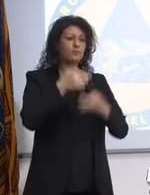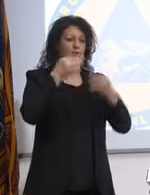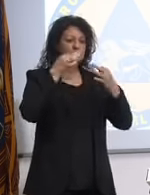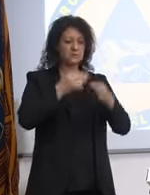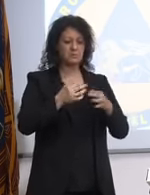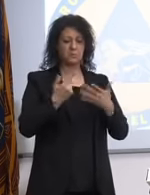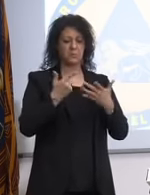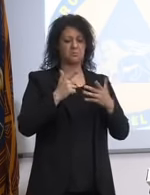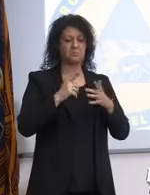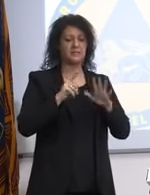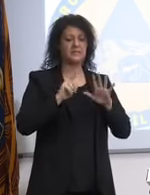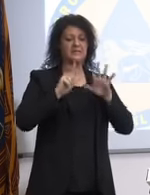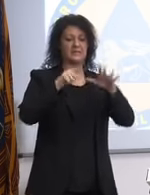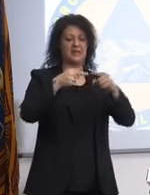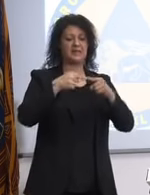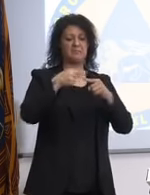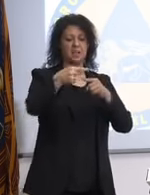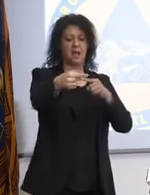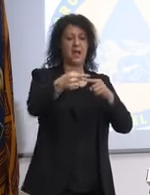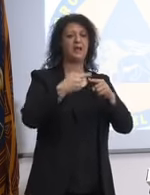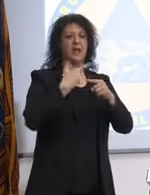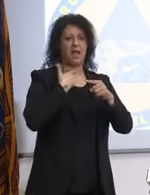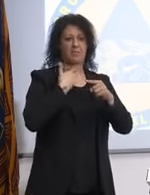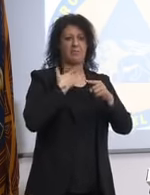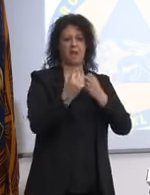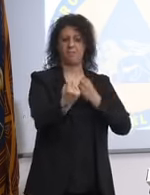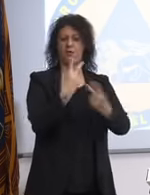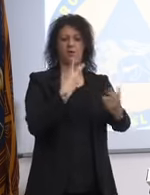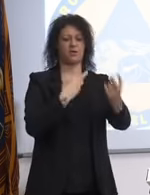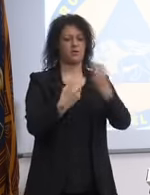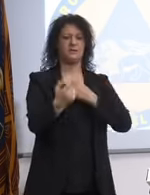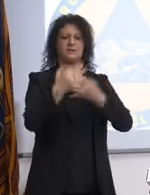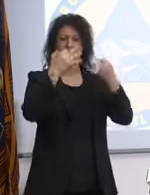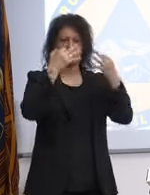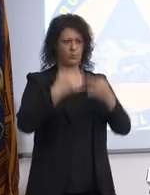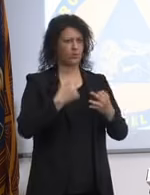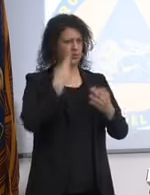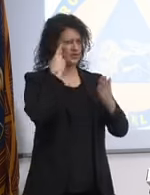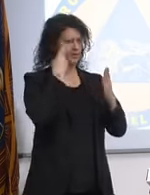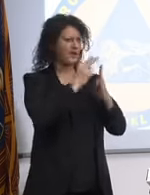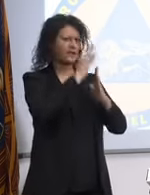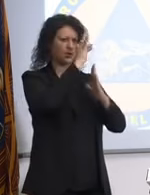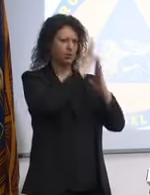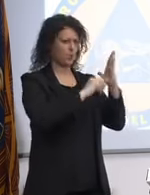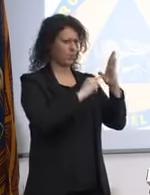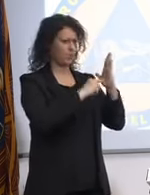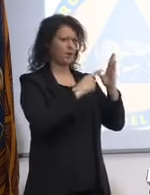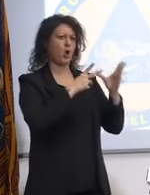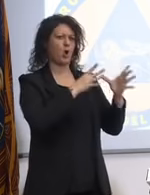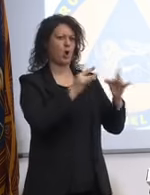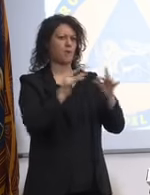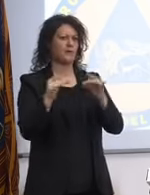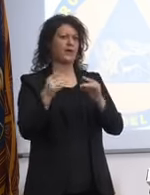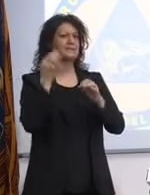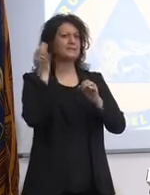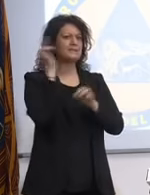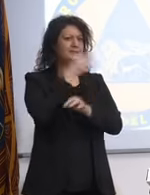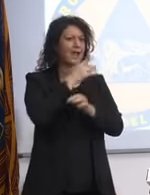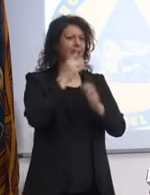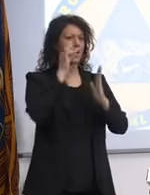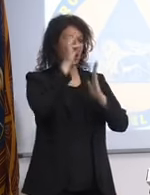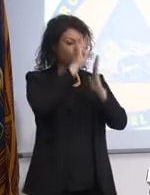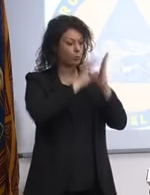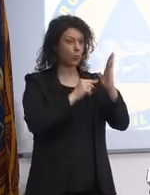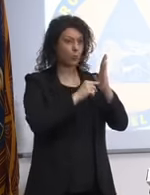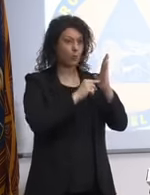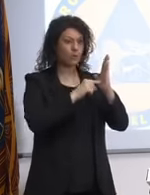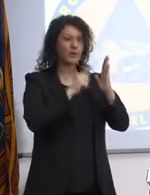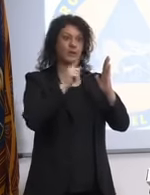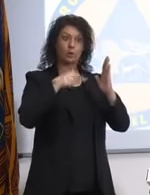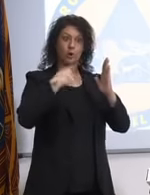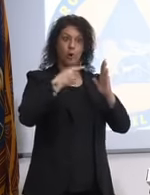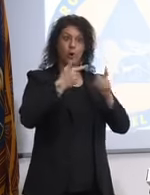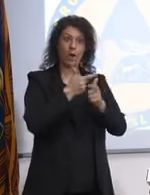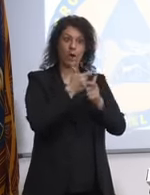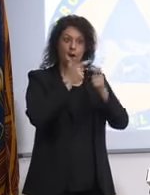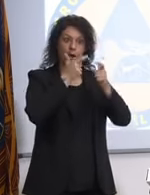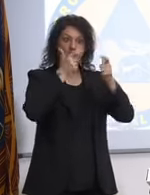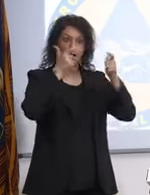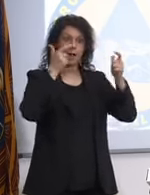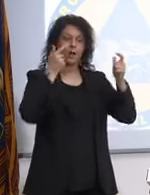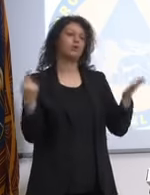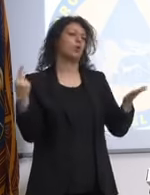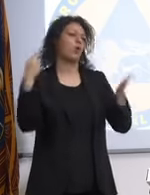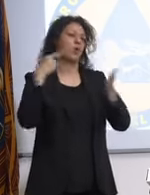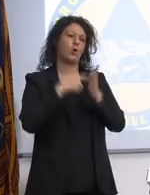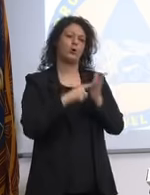ormai 2 giorni sono passati, in 10 giorni io li vedo i contagi. Se aumentano richiuderemo i bar, richiuderemo i ristoranti, richiuderemo